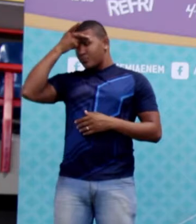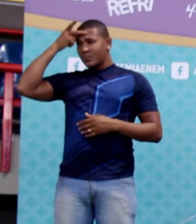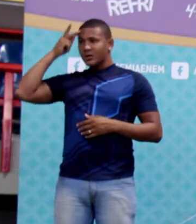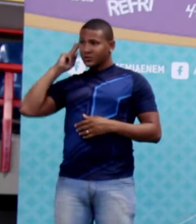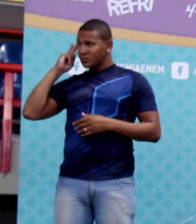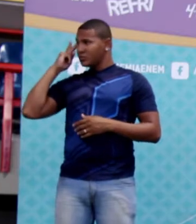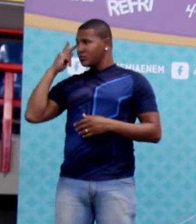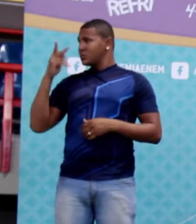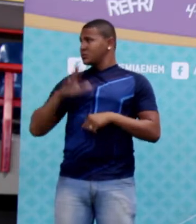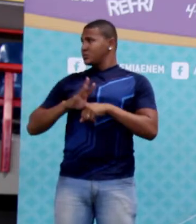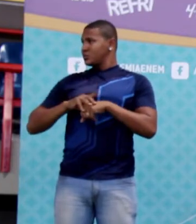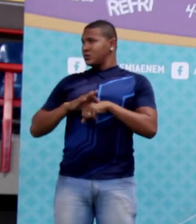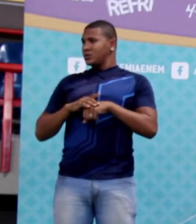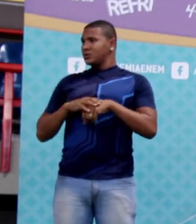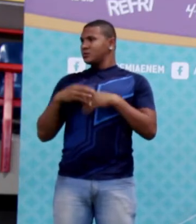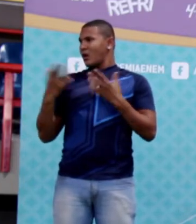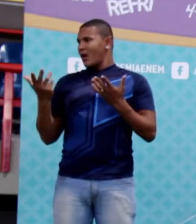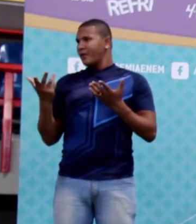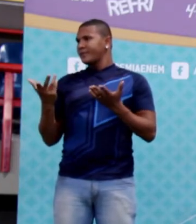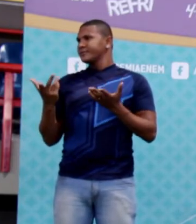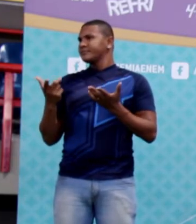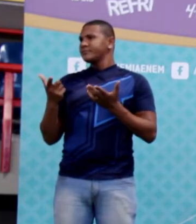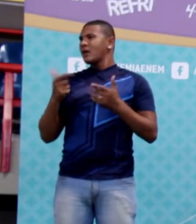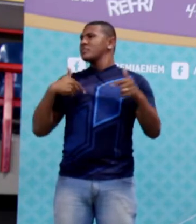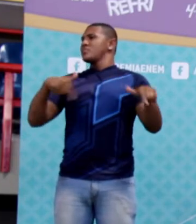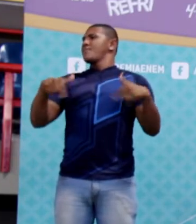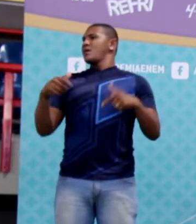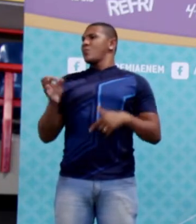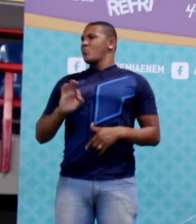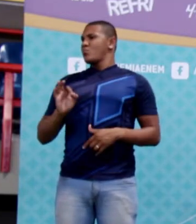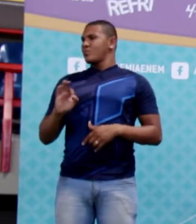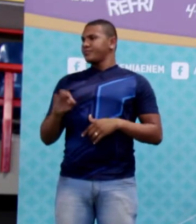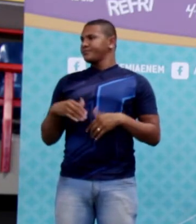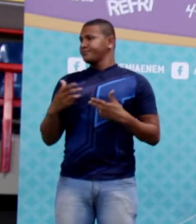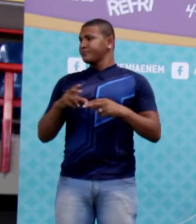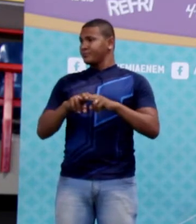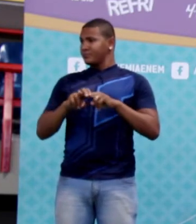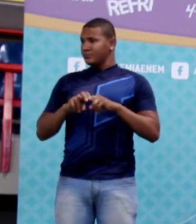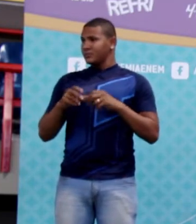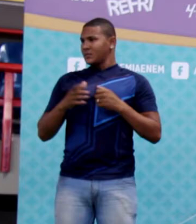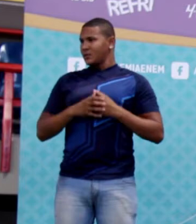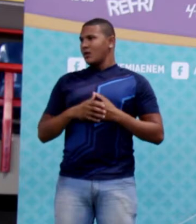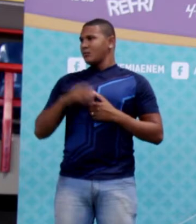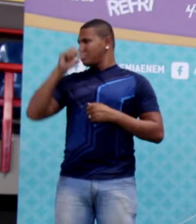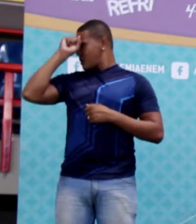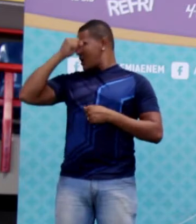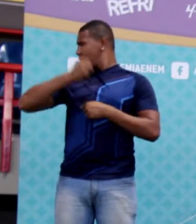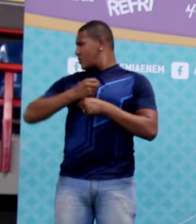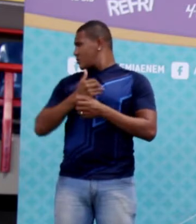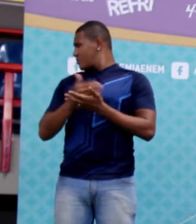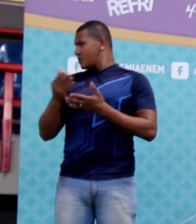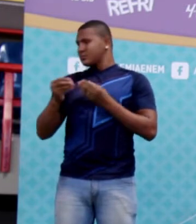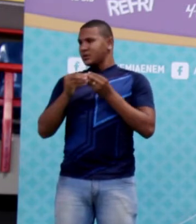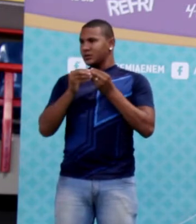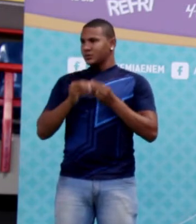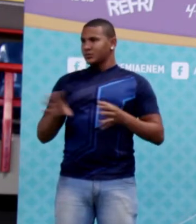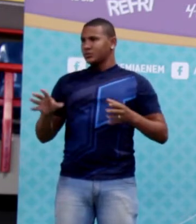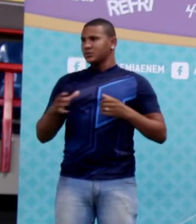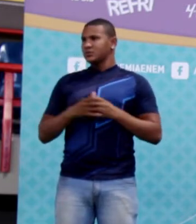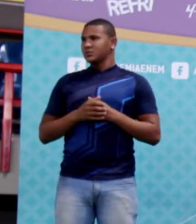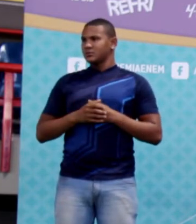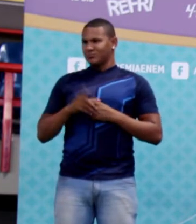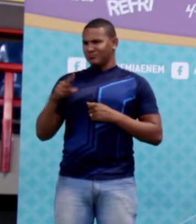trabalhar. Como ela não ia trabalhar, o patrão começou a ter prejuízo. Vocês estão entendendo que